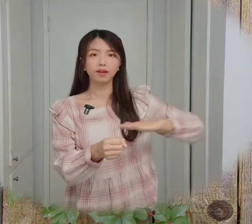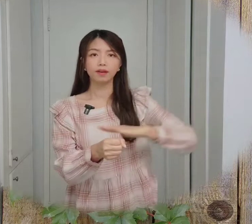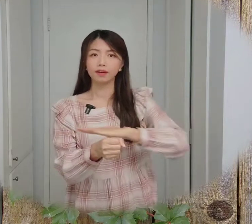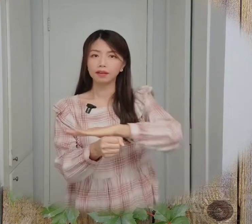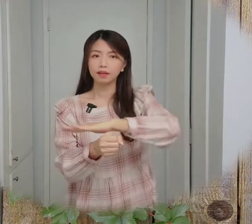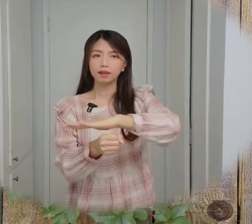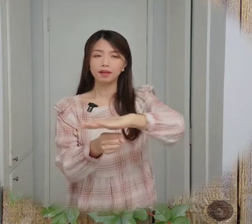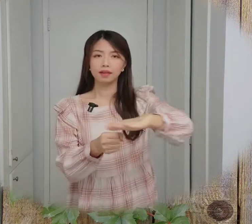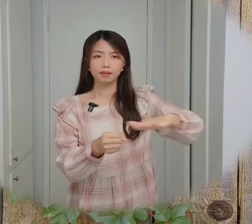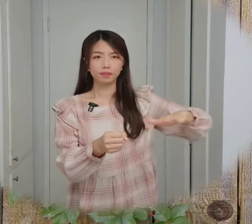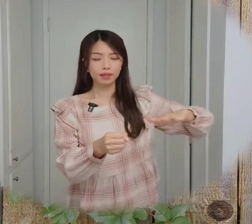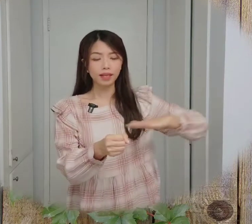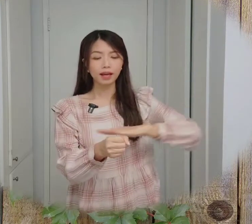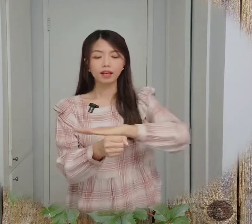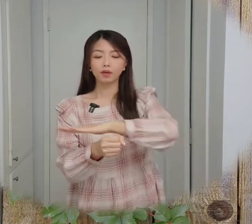돌려주시면 돼요.